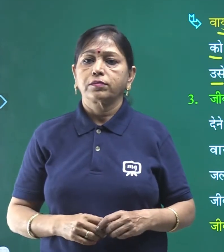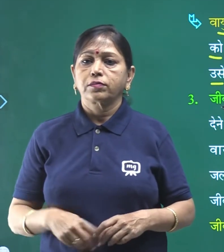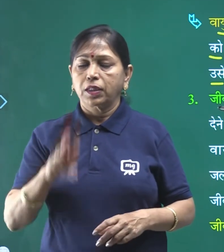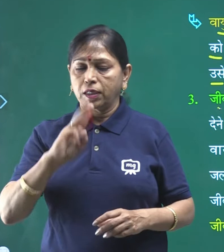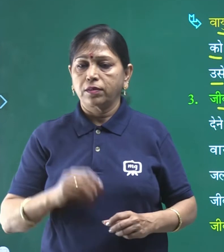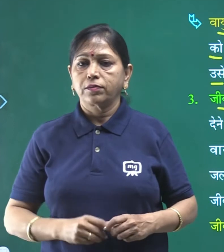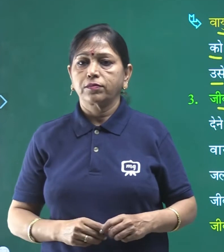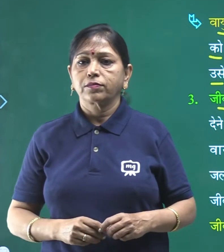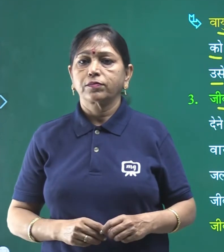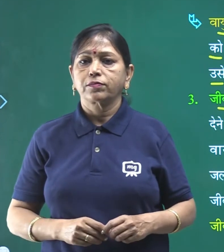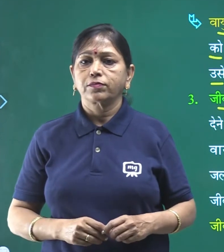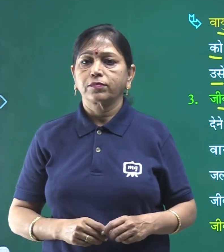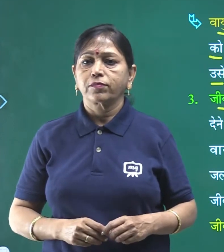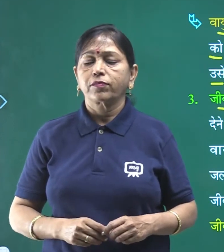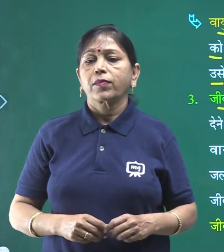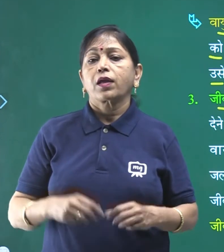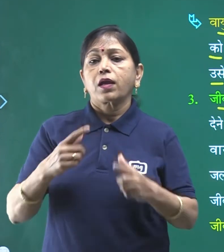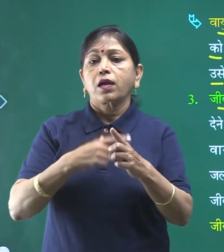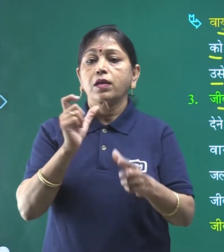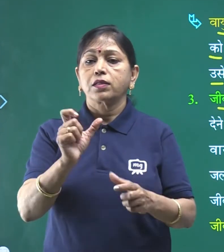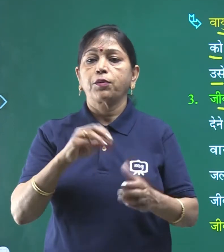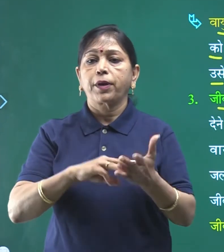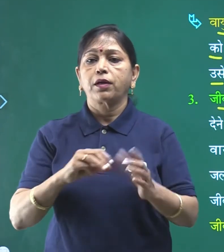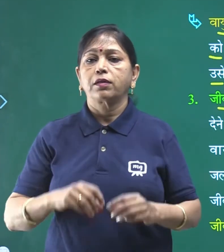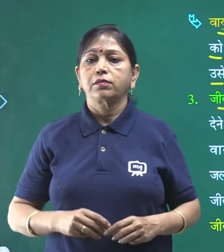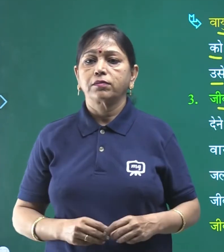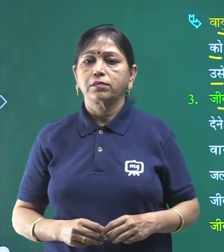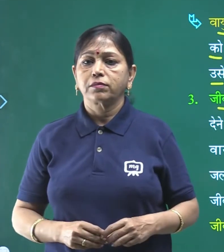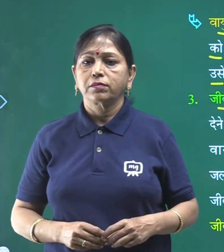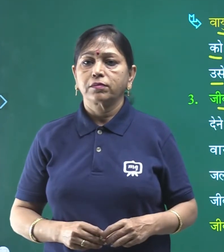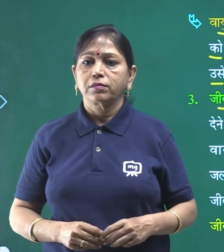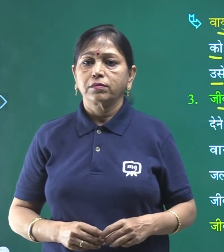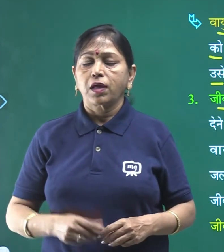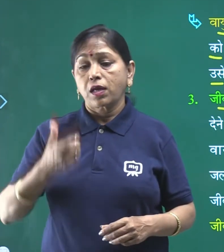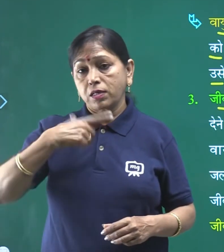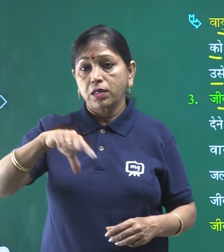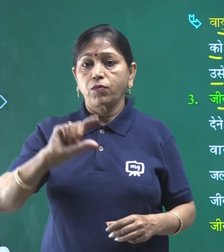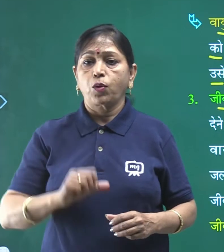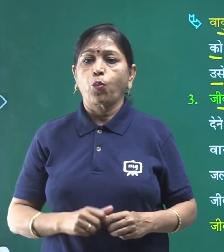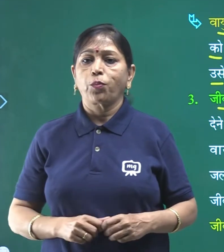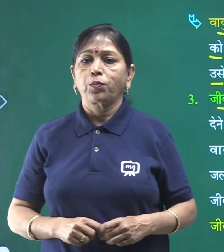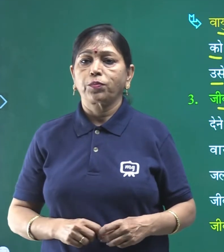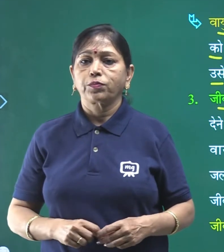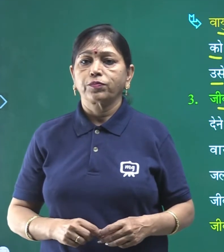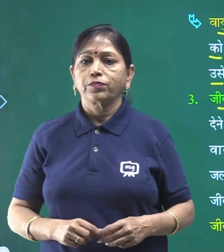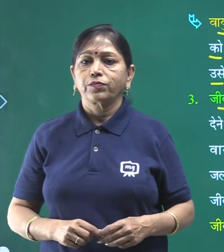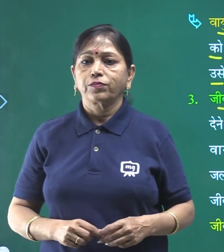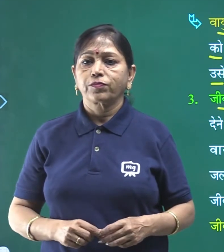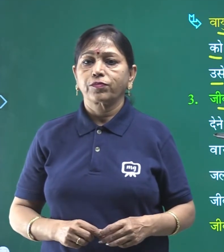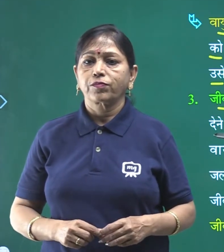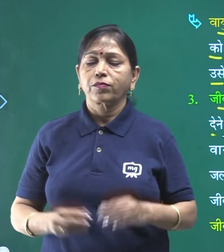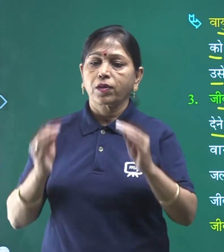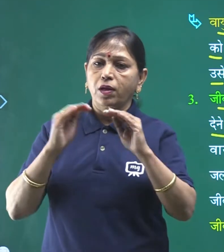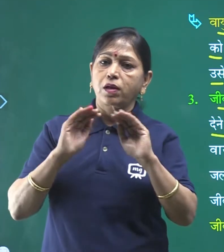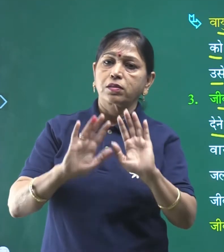कि ट्रेन जो मंडल के जीवन को आश्रय